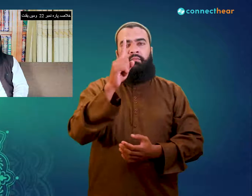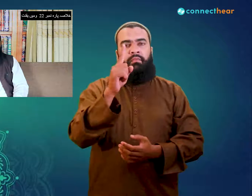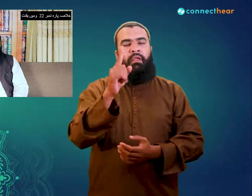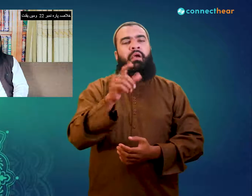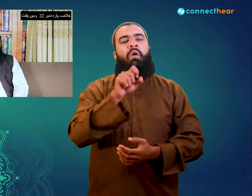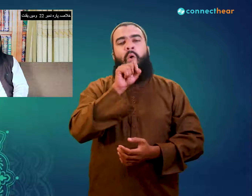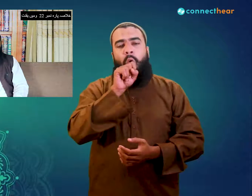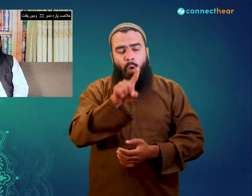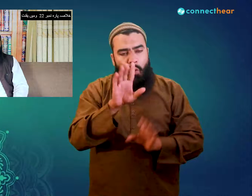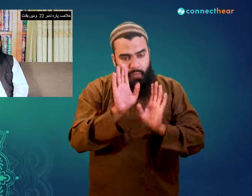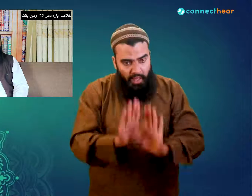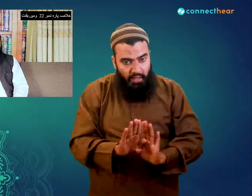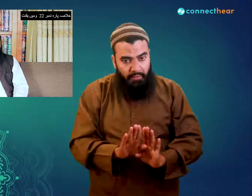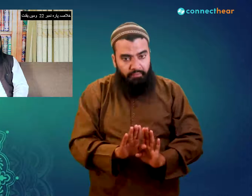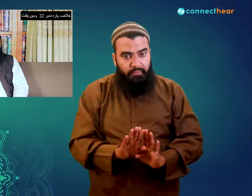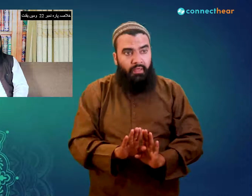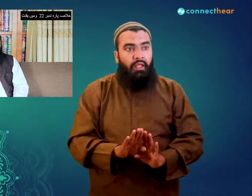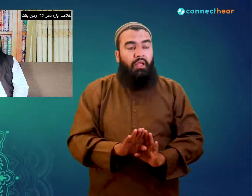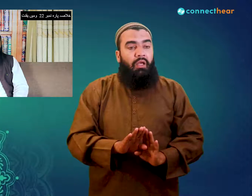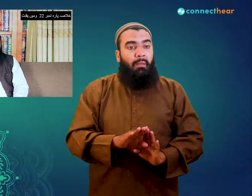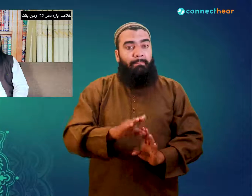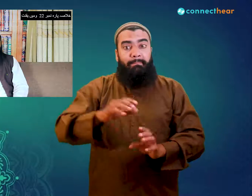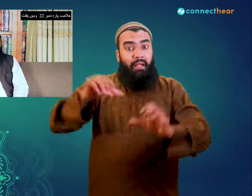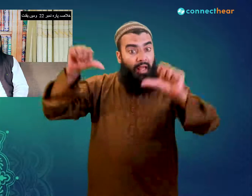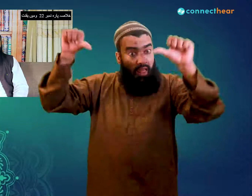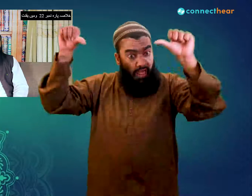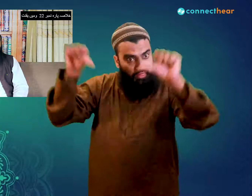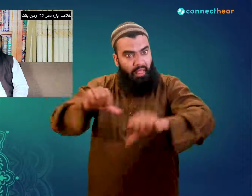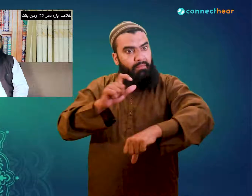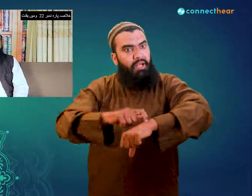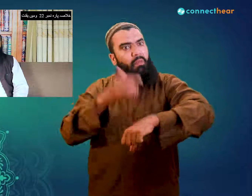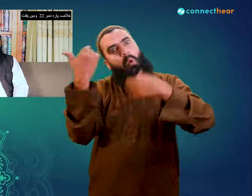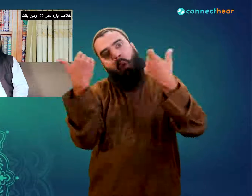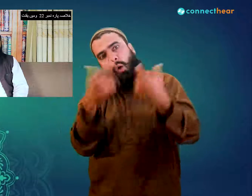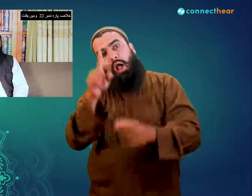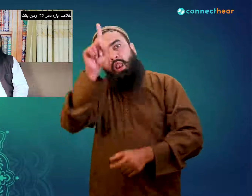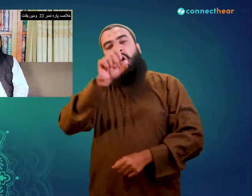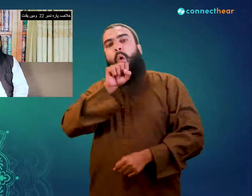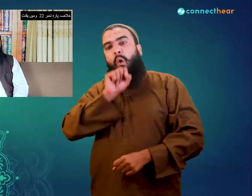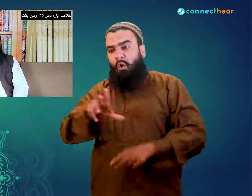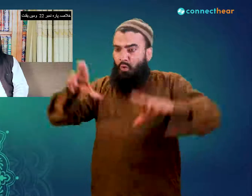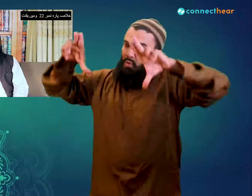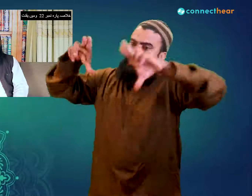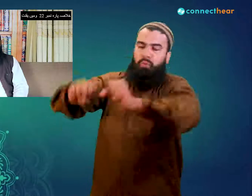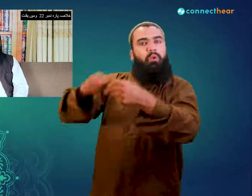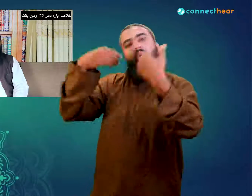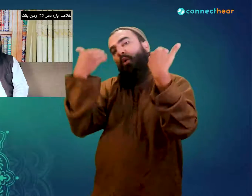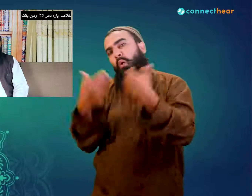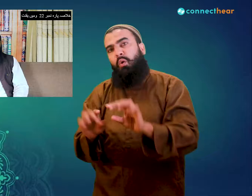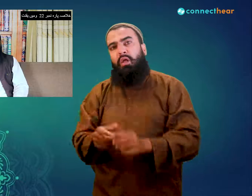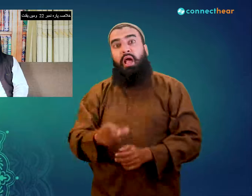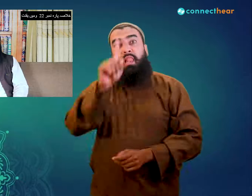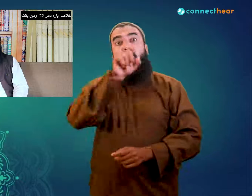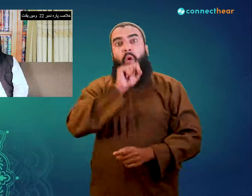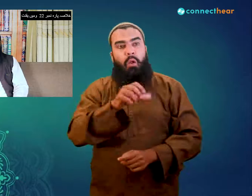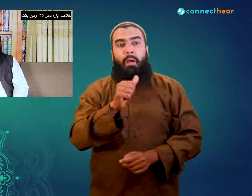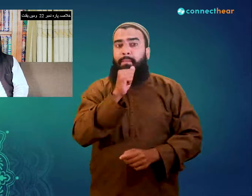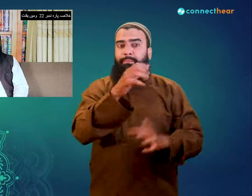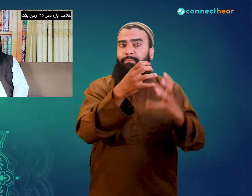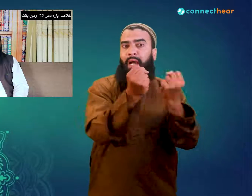ہے اپنے بندوں میں سے رزق کو کم کر دیتا ہے، جس کے لیے چاہتا ہے زیادہ کر دیتا ہے۔ یہ اللہ کی حکمت اور مشیت